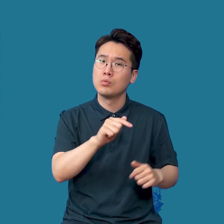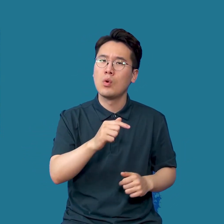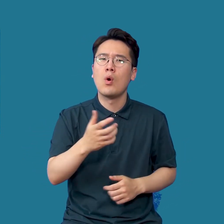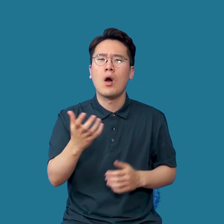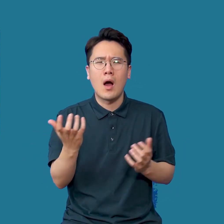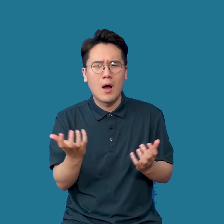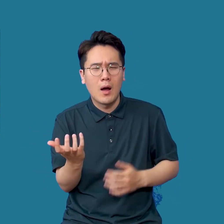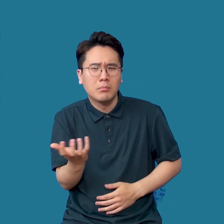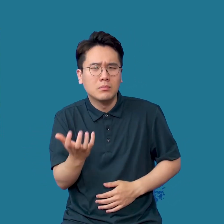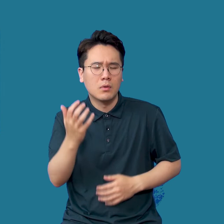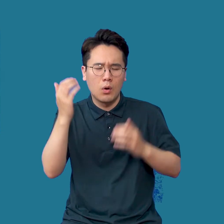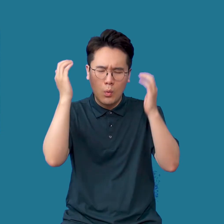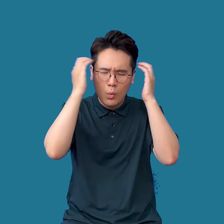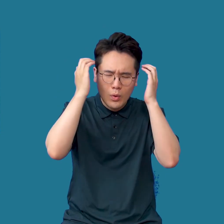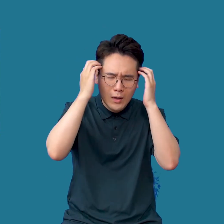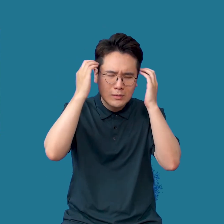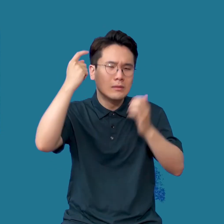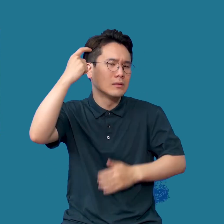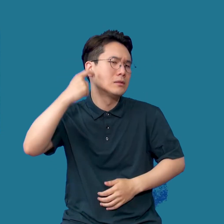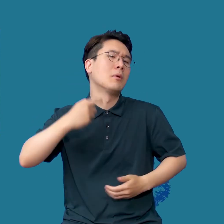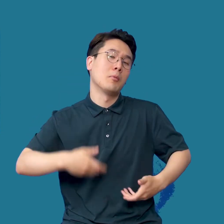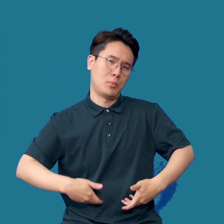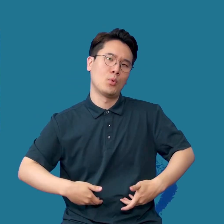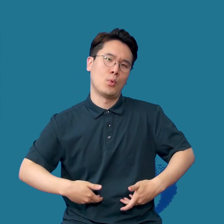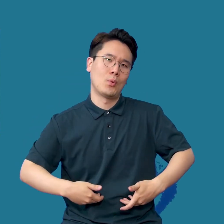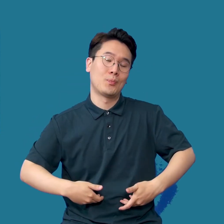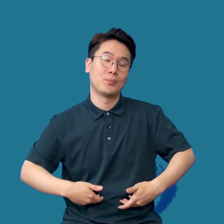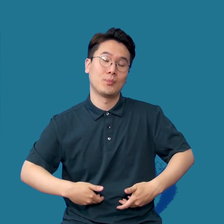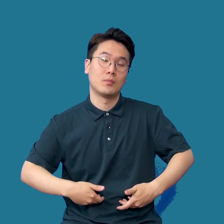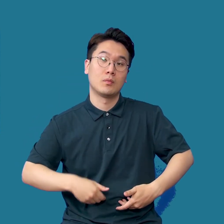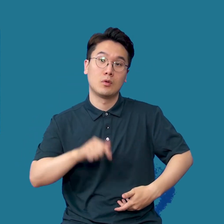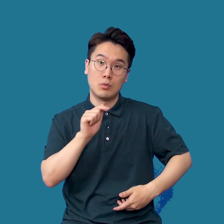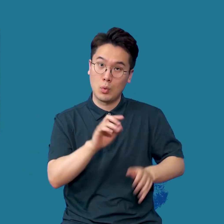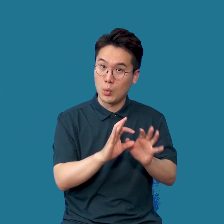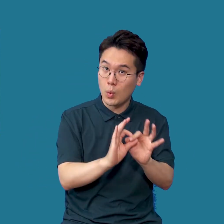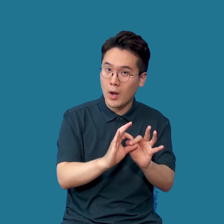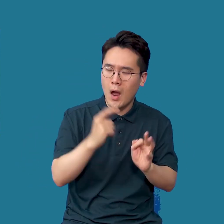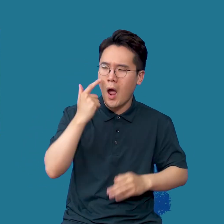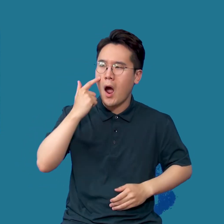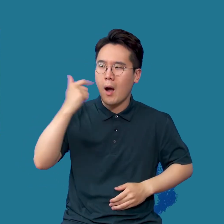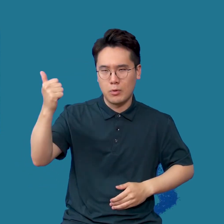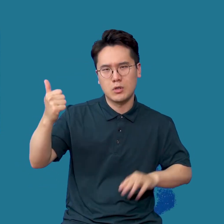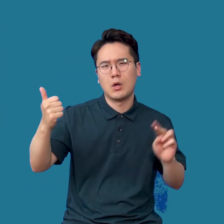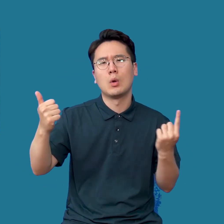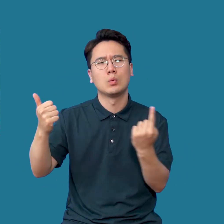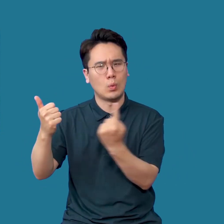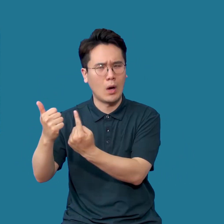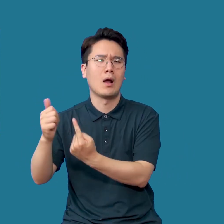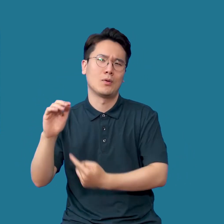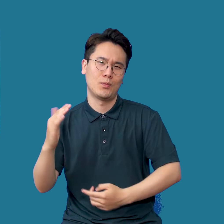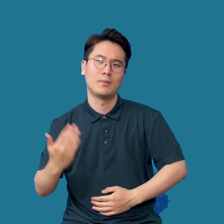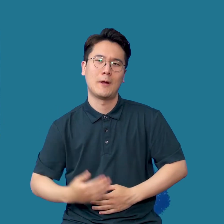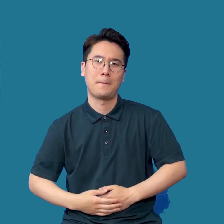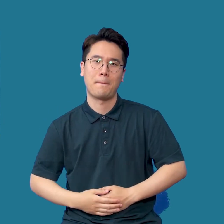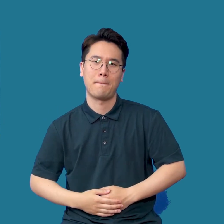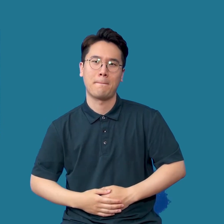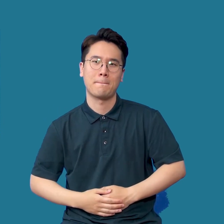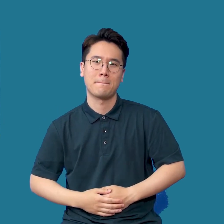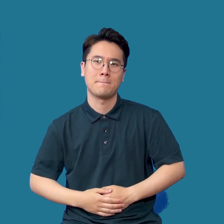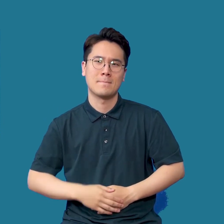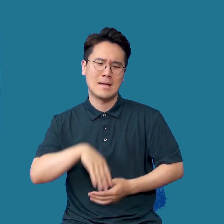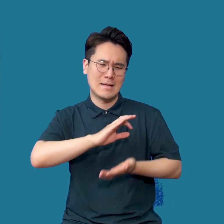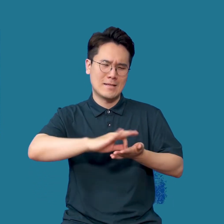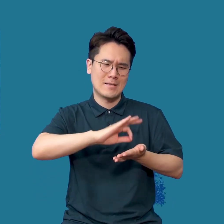합니다. 그래야 아버지께로 돌아올 수가 있지요. 탕자가 흥청망청 계속 잘